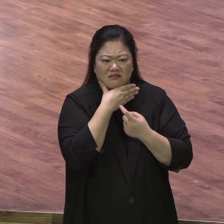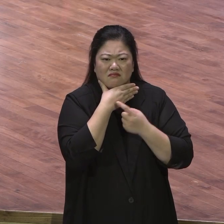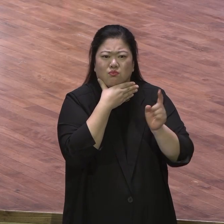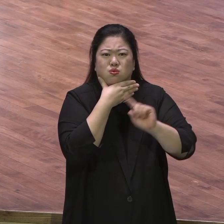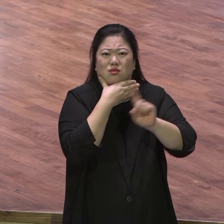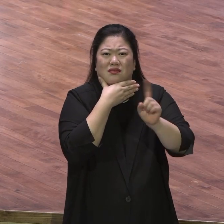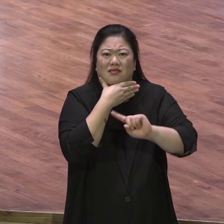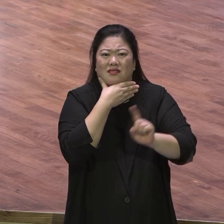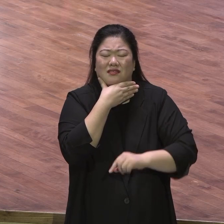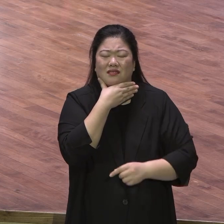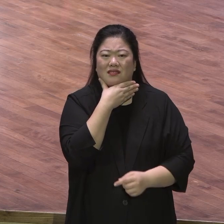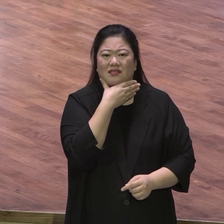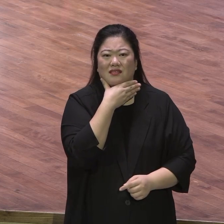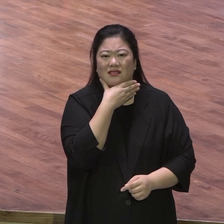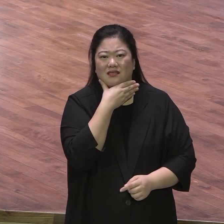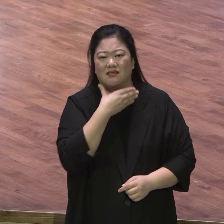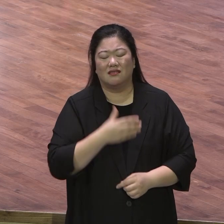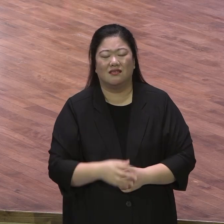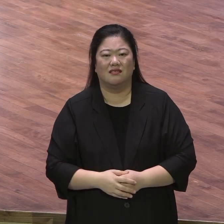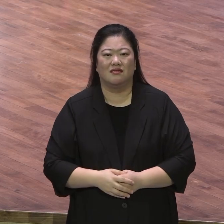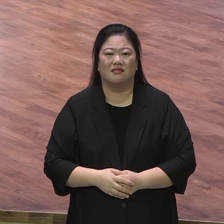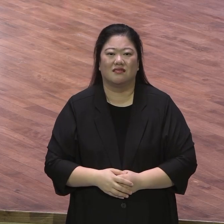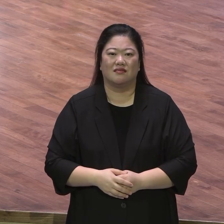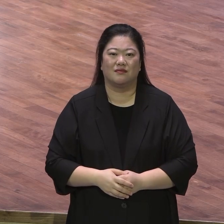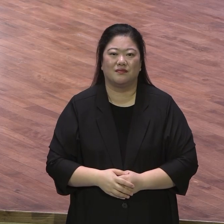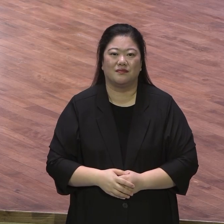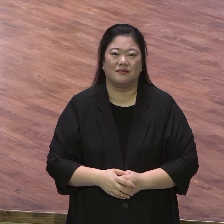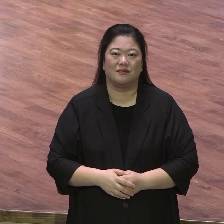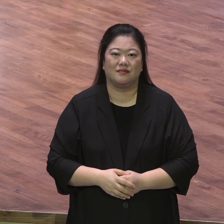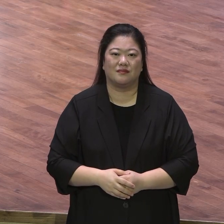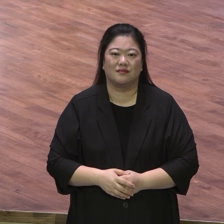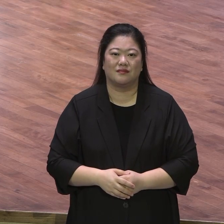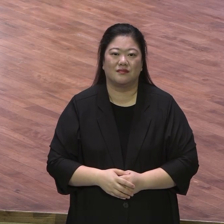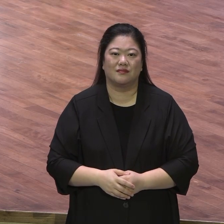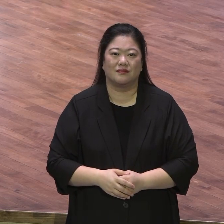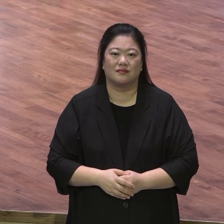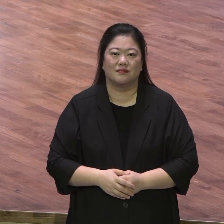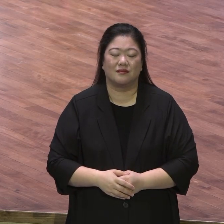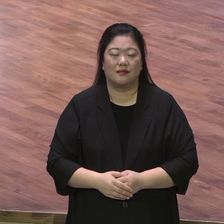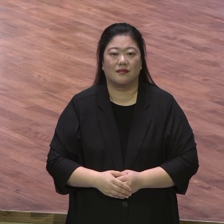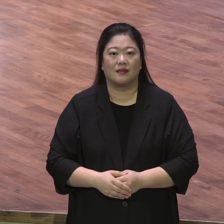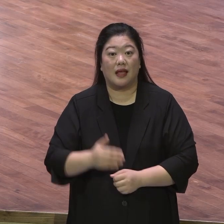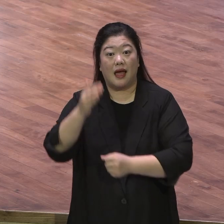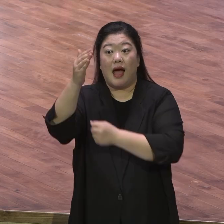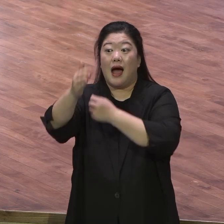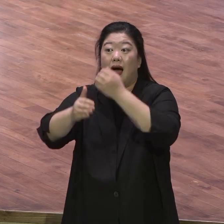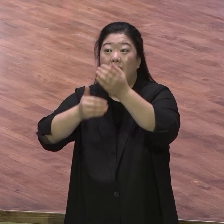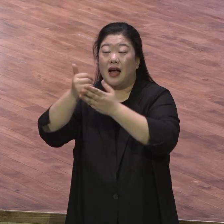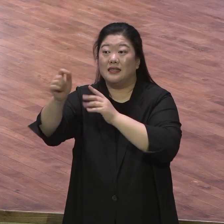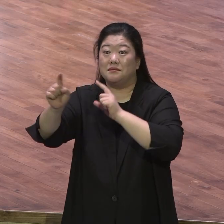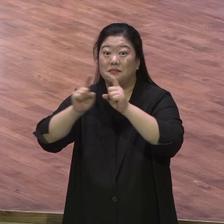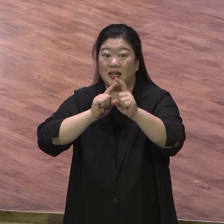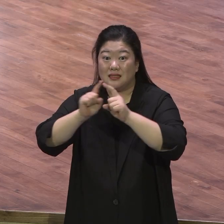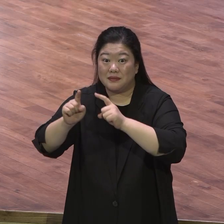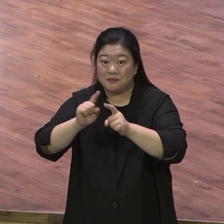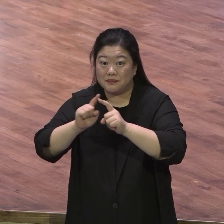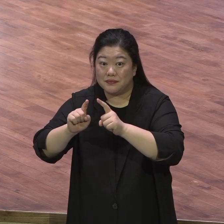제가 왜 말씀드리니까 하나님의 말씀에 대해서도 턱스크식으로